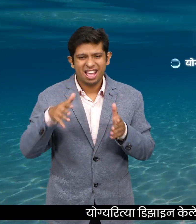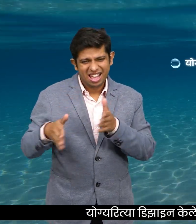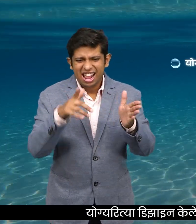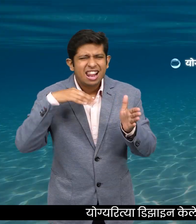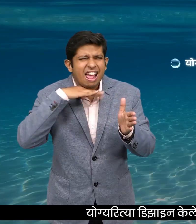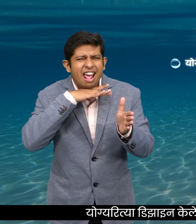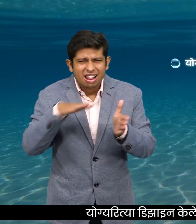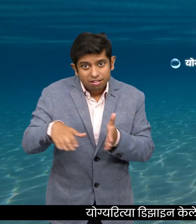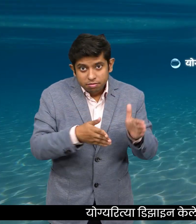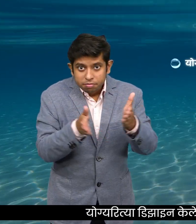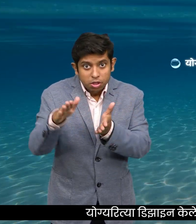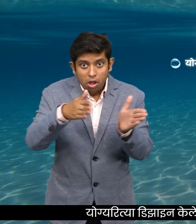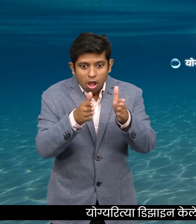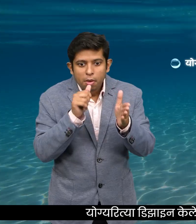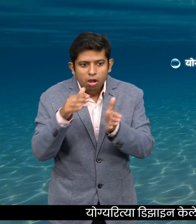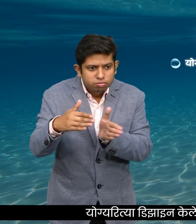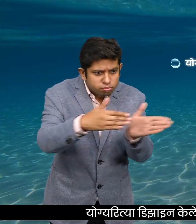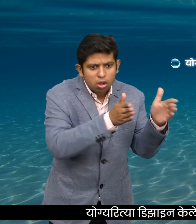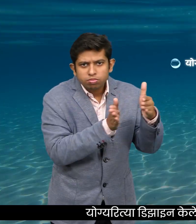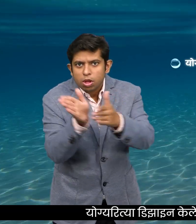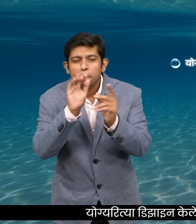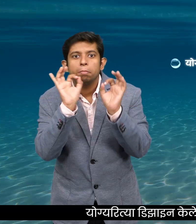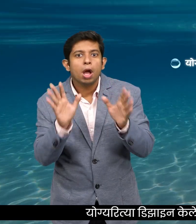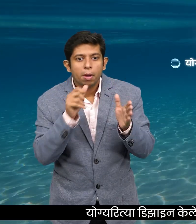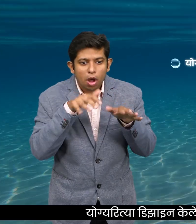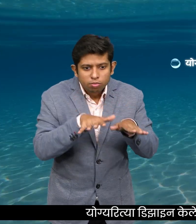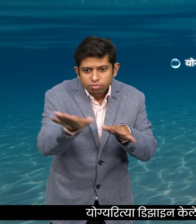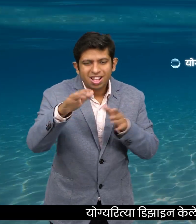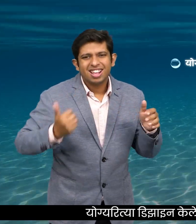योग्यरित्या डिझाइन केलेल्या ड्रेनेजमधून पाण्याचा प्रवाह,